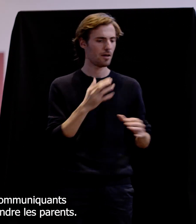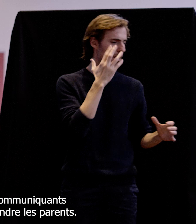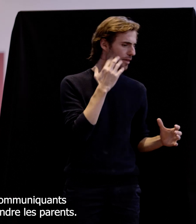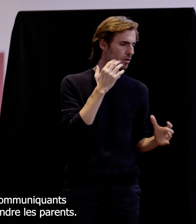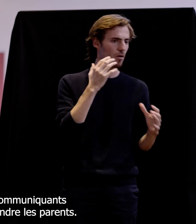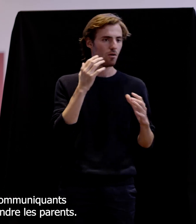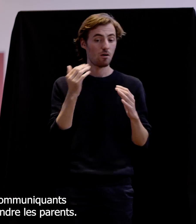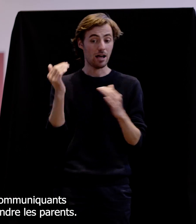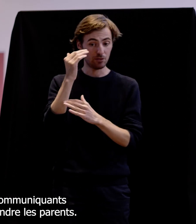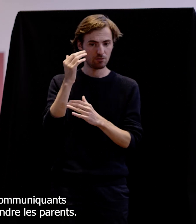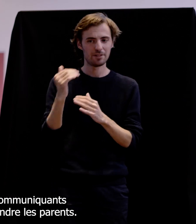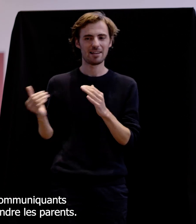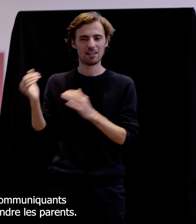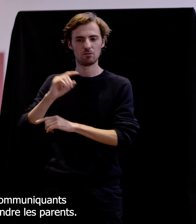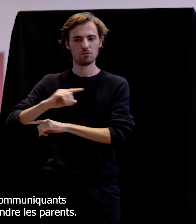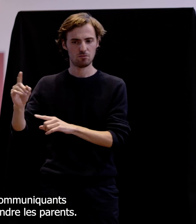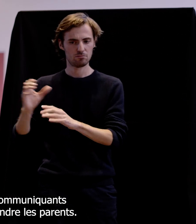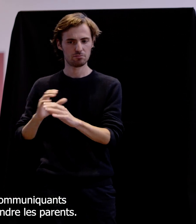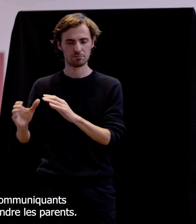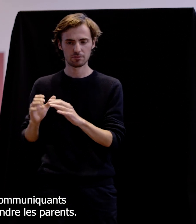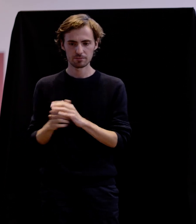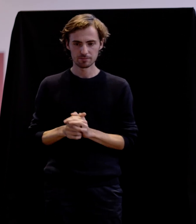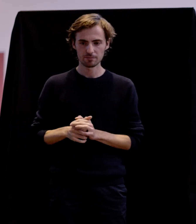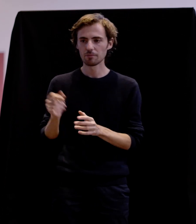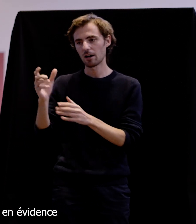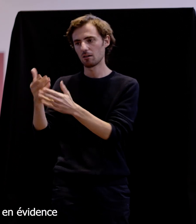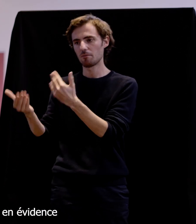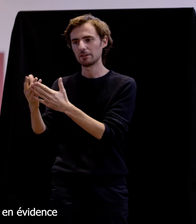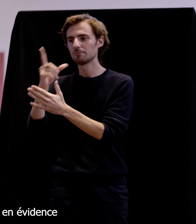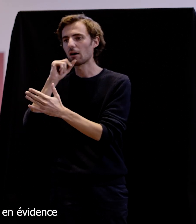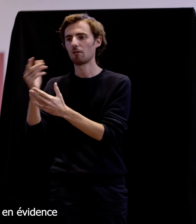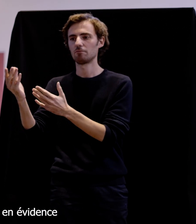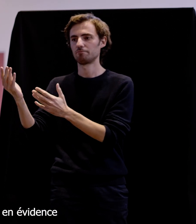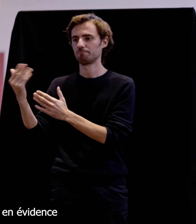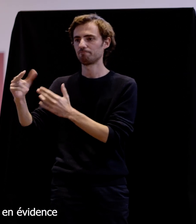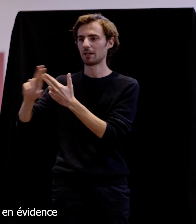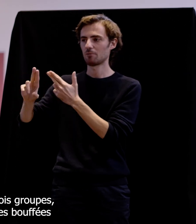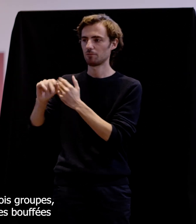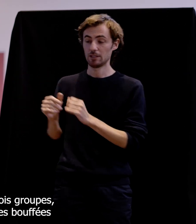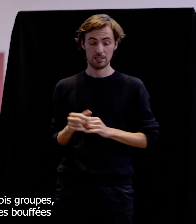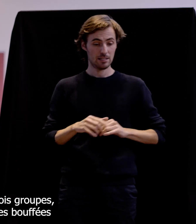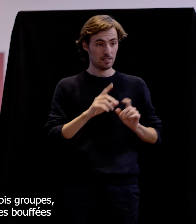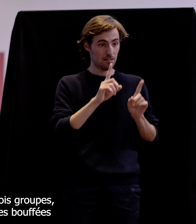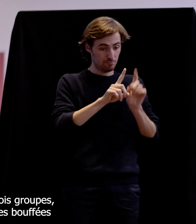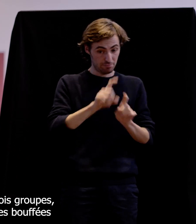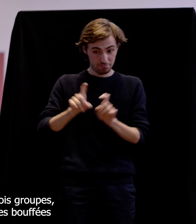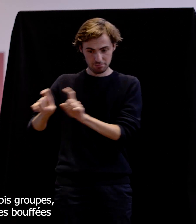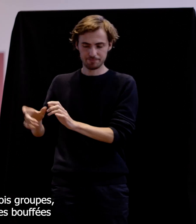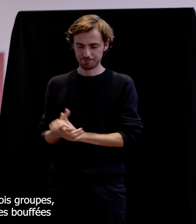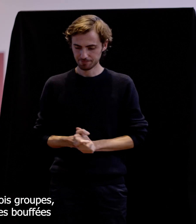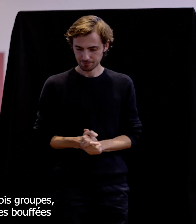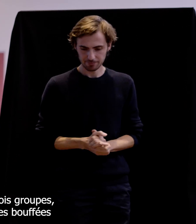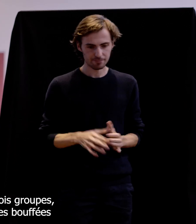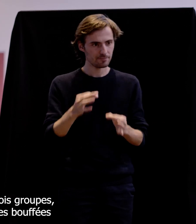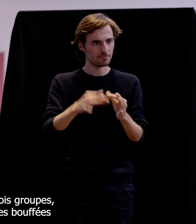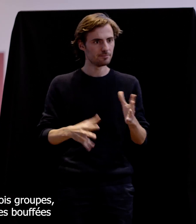adultes non communicants, mais en faisant répondre les parents. Donc, elle a mis en évidence que pour ces 3 groupes,